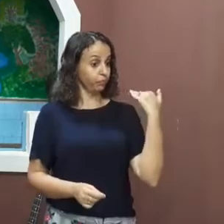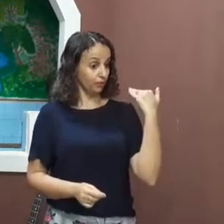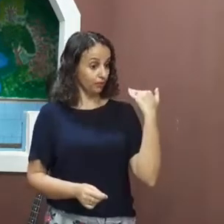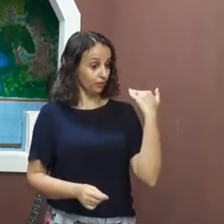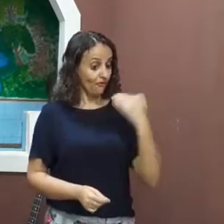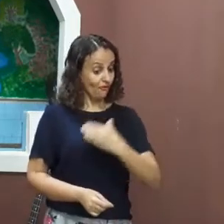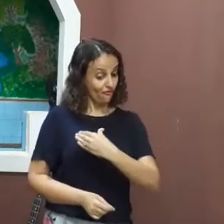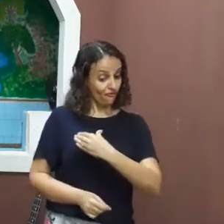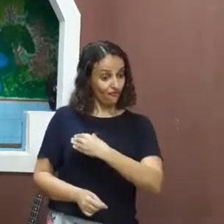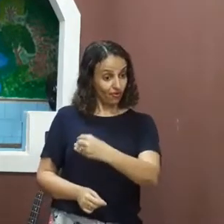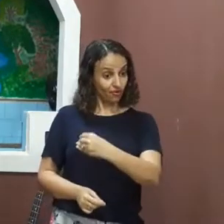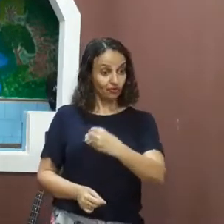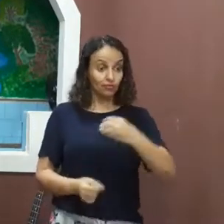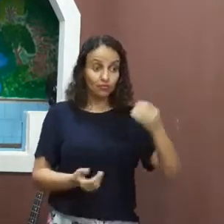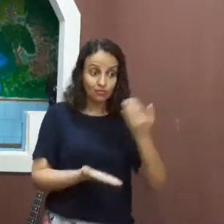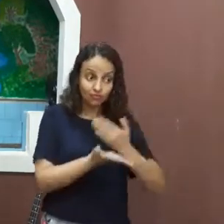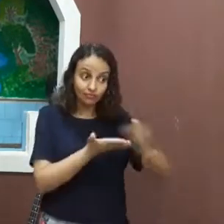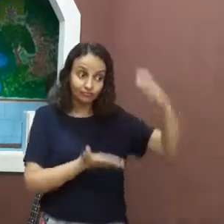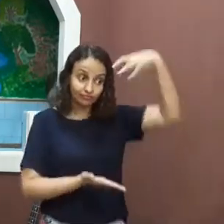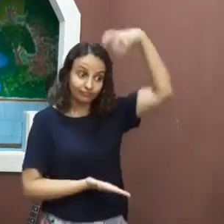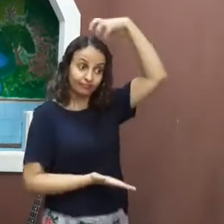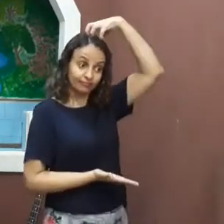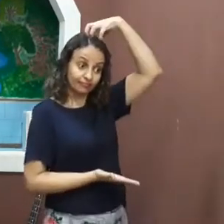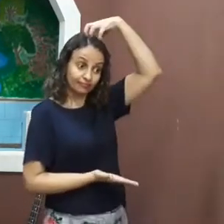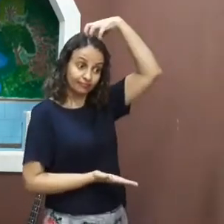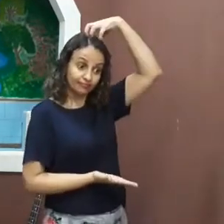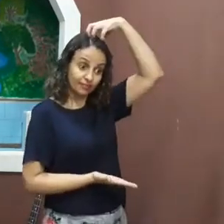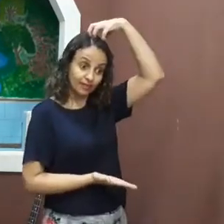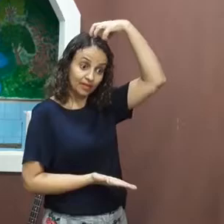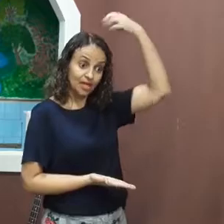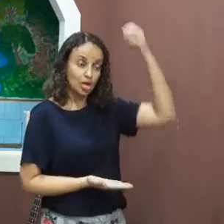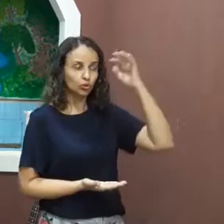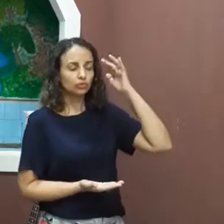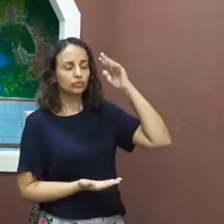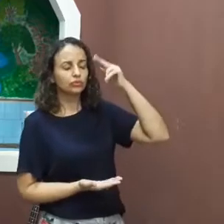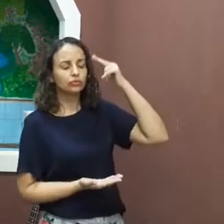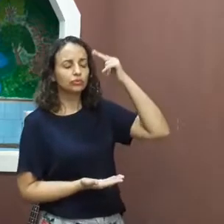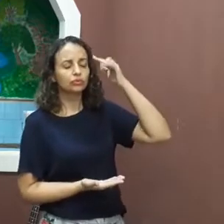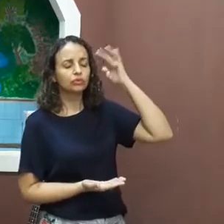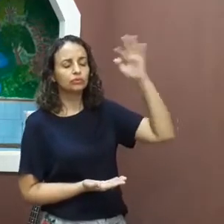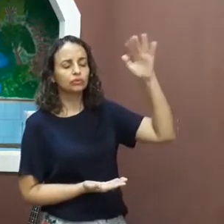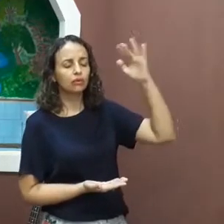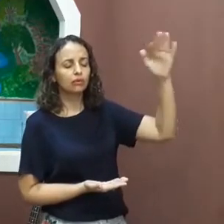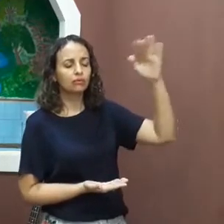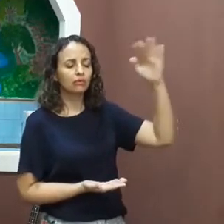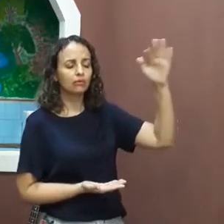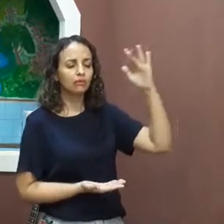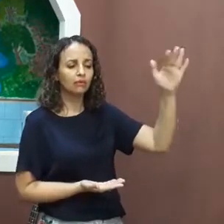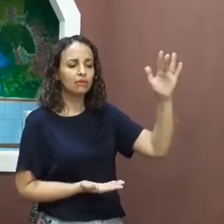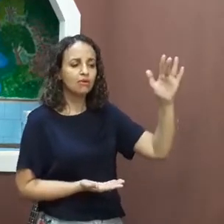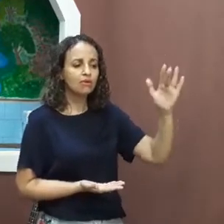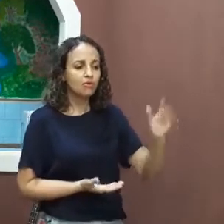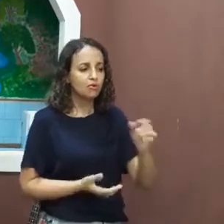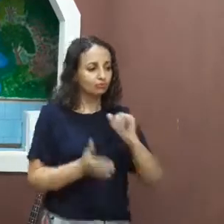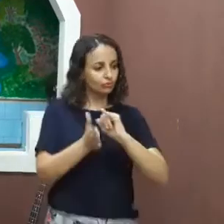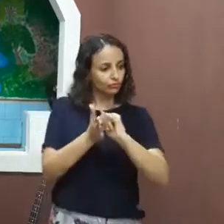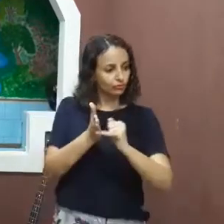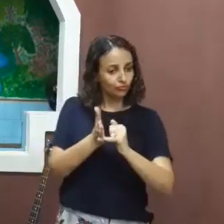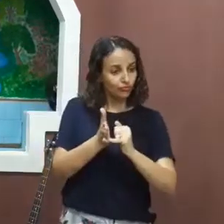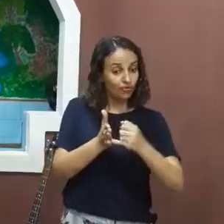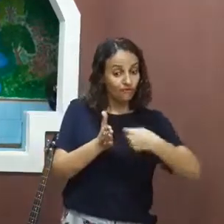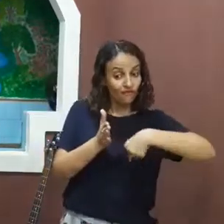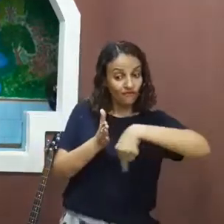Herodes, teve medo de ir para lá. Tendo sido avisado em sonho, retirou-se para a região da Galiléia e foi